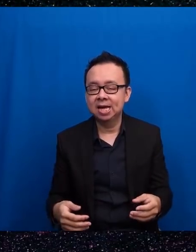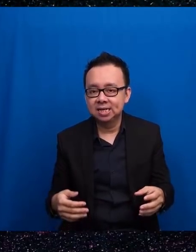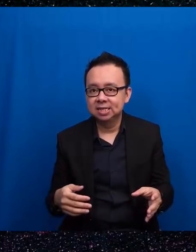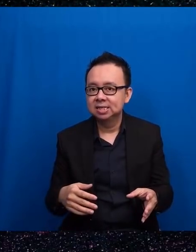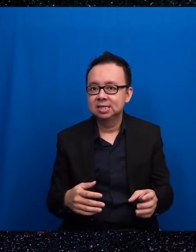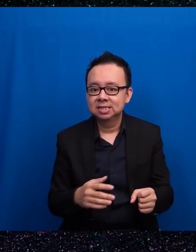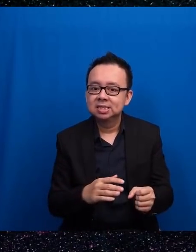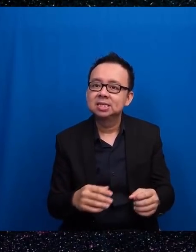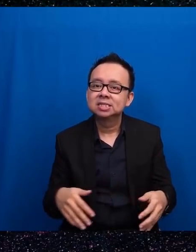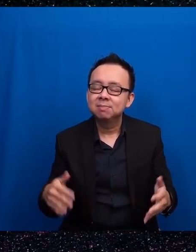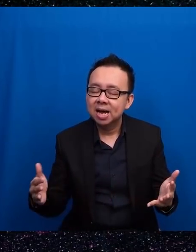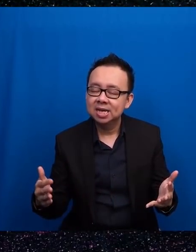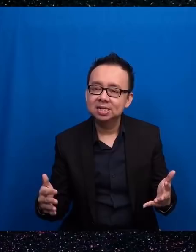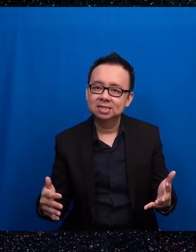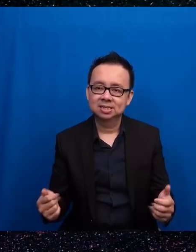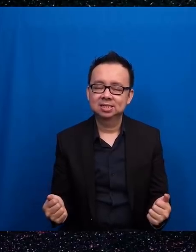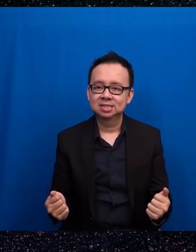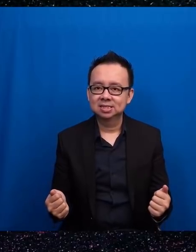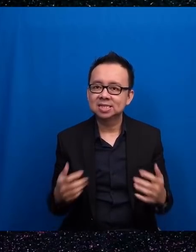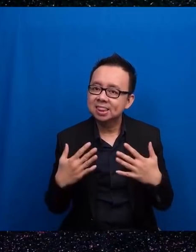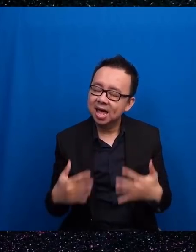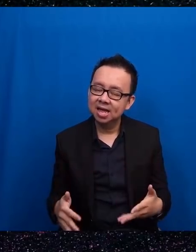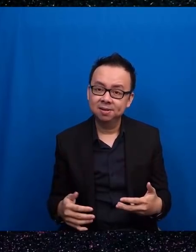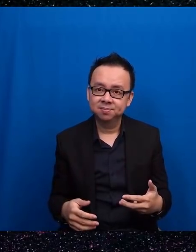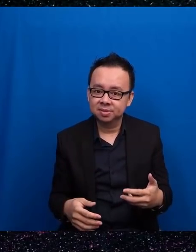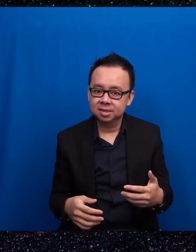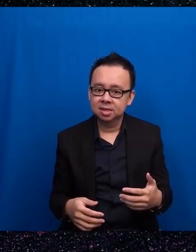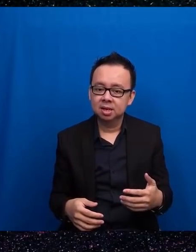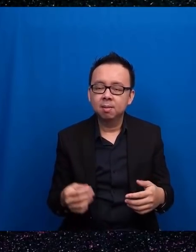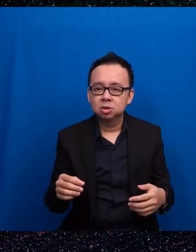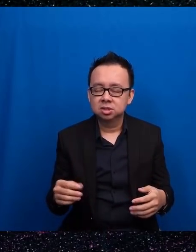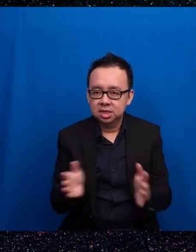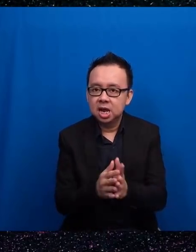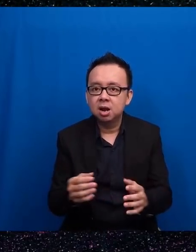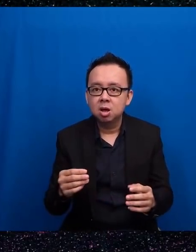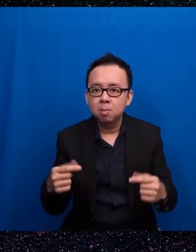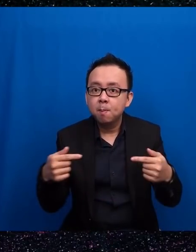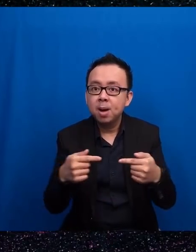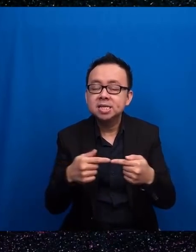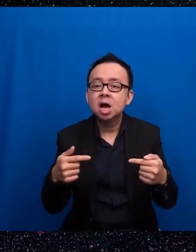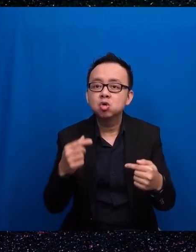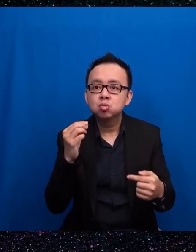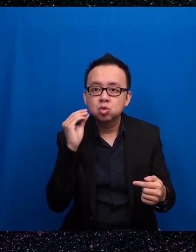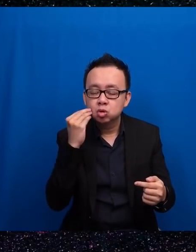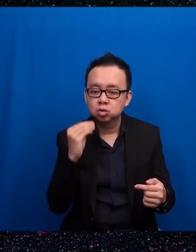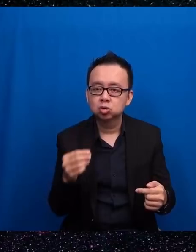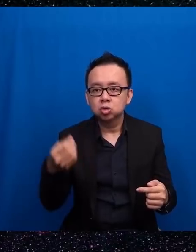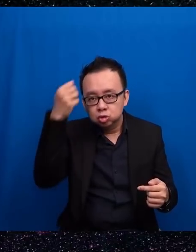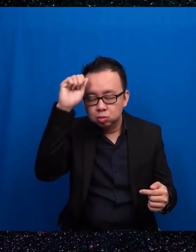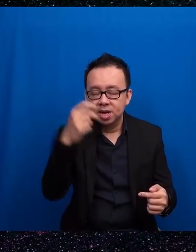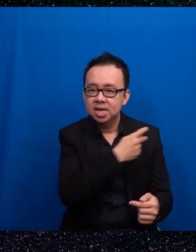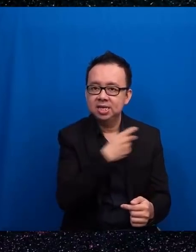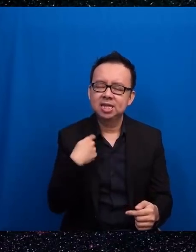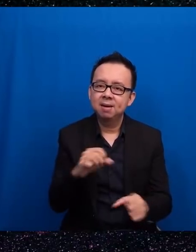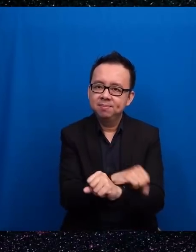begini, saya bisa pendek usia. Kadang-kadang Tuhan hentikan di tengah-tengah, supaya kita bisa hidup